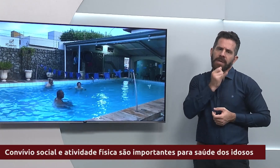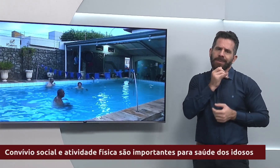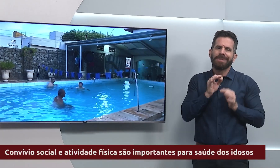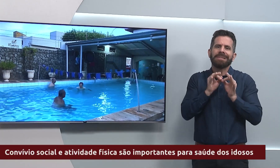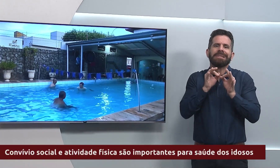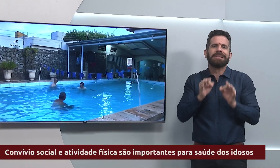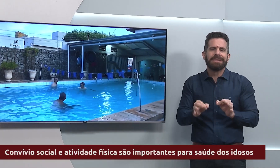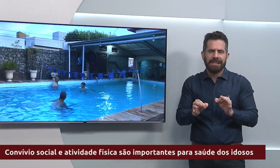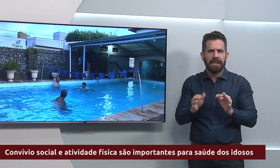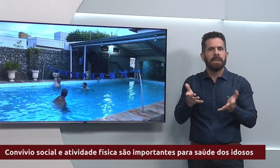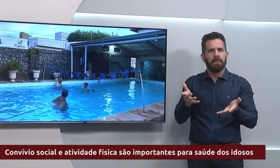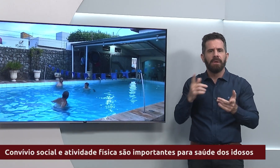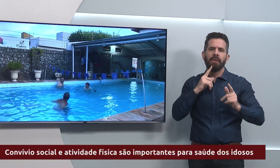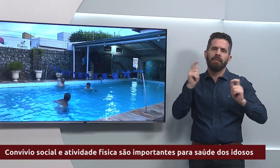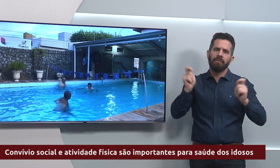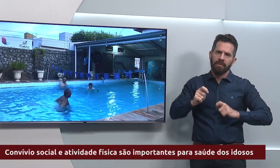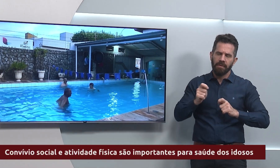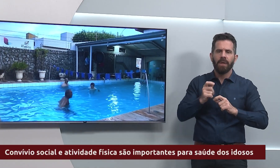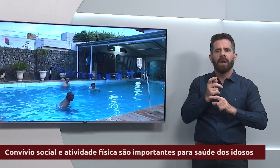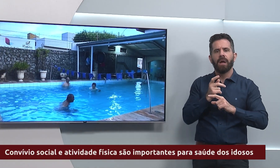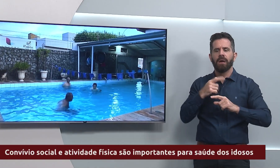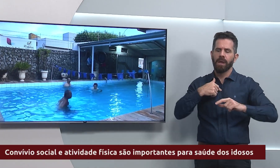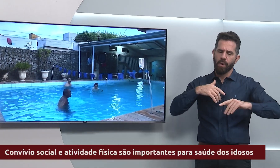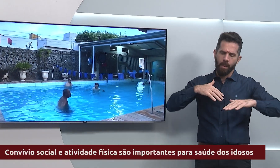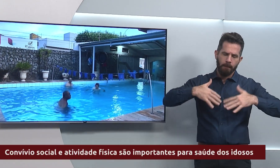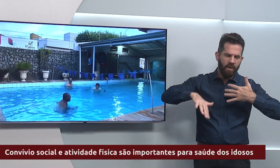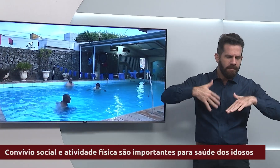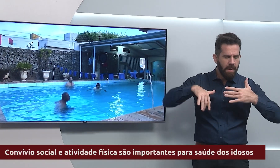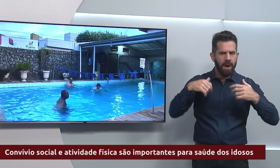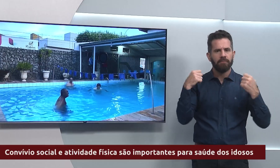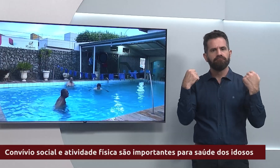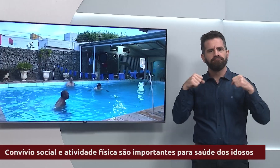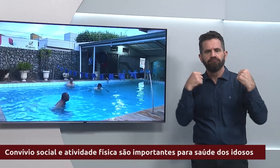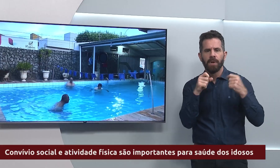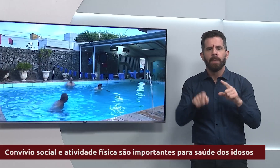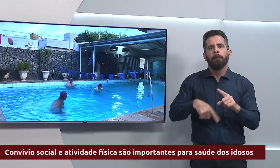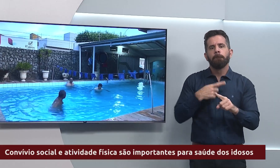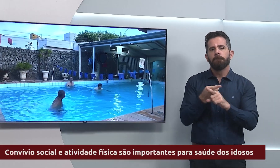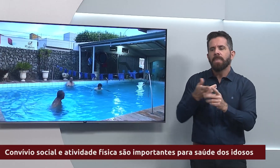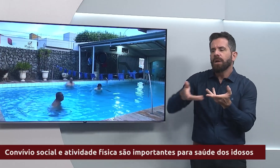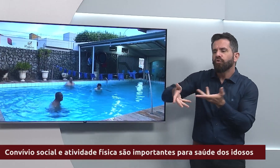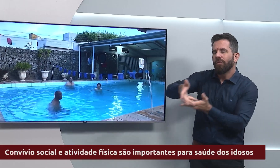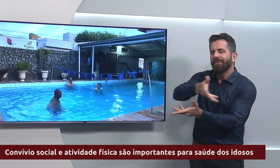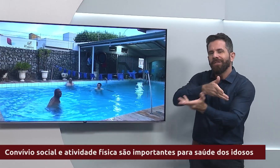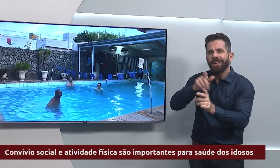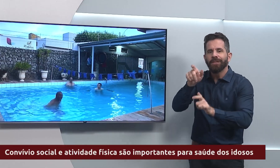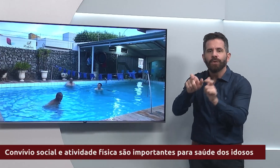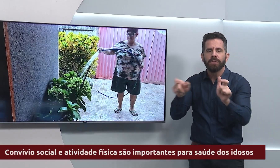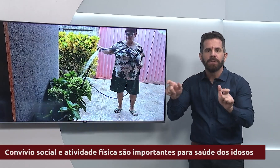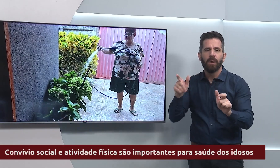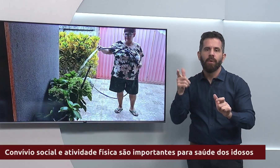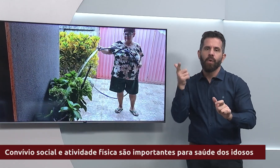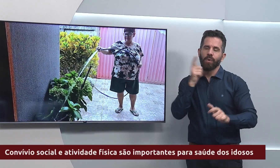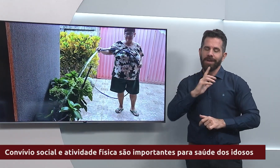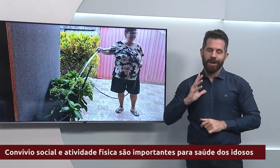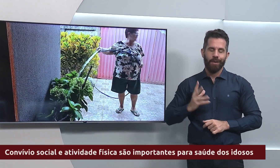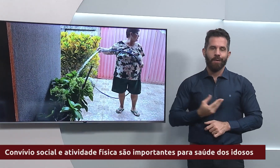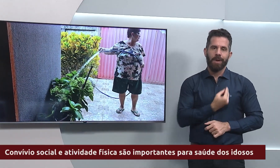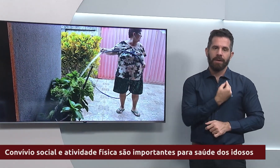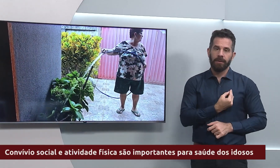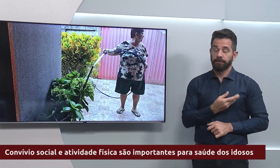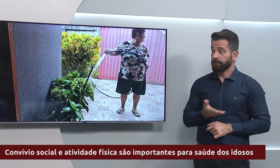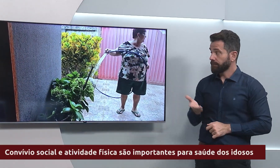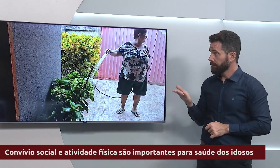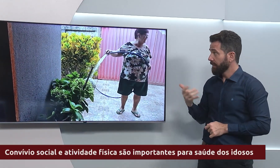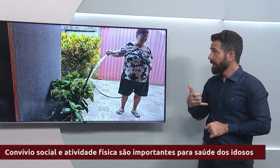sentido aos dias, muitos buscam na movimentação e no convívio social uma forma de viver com mais qualidade. Maria de Fátima, de